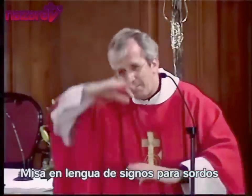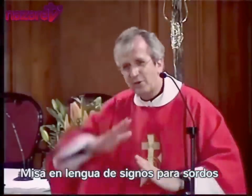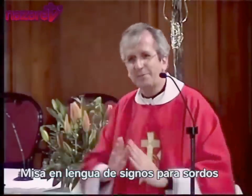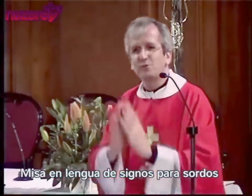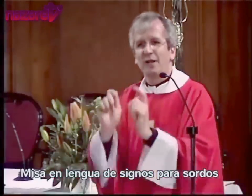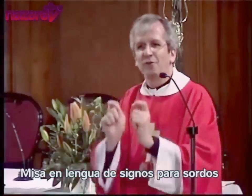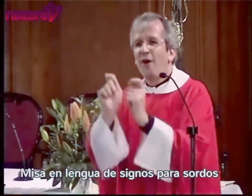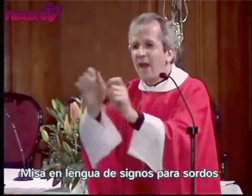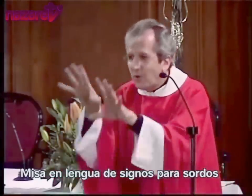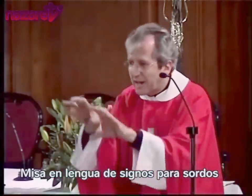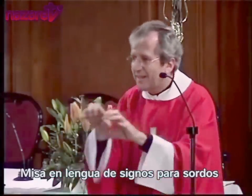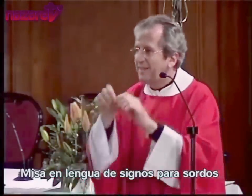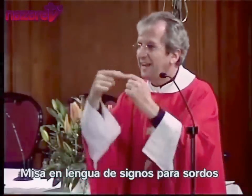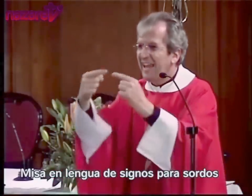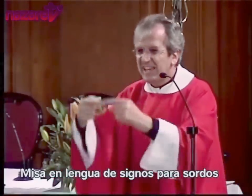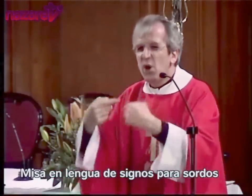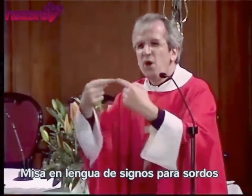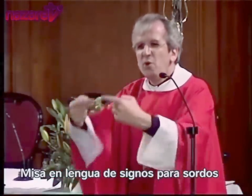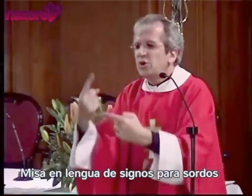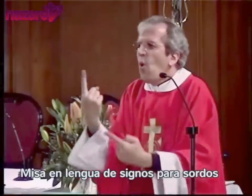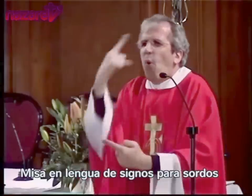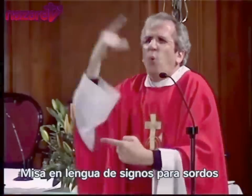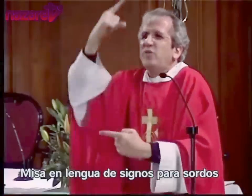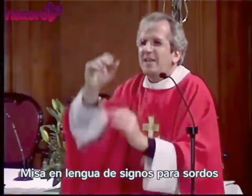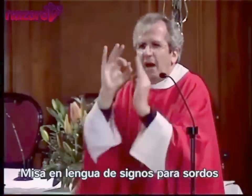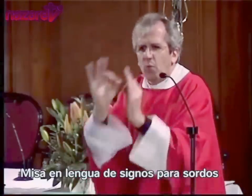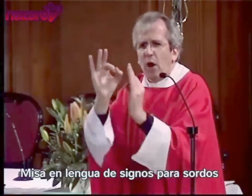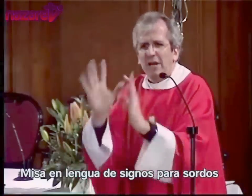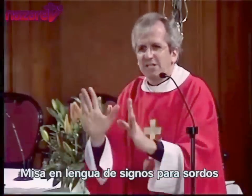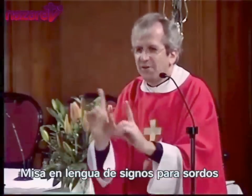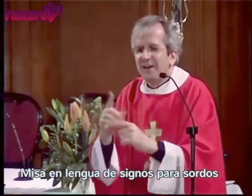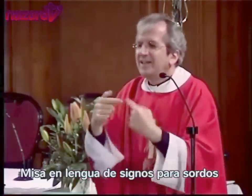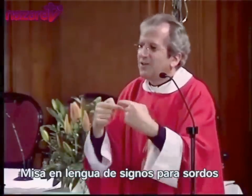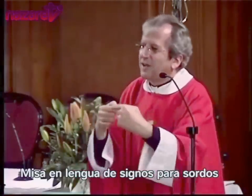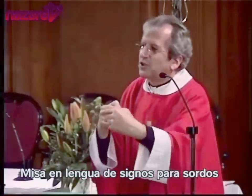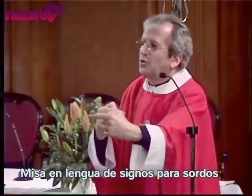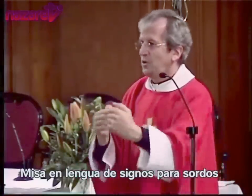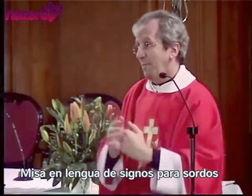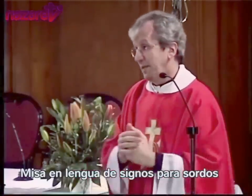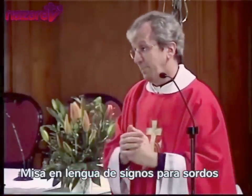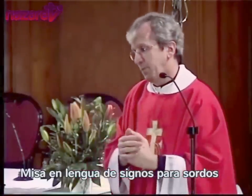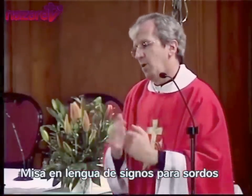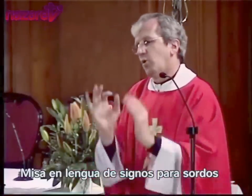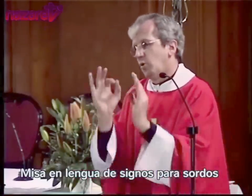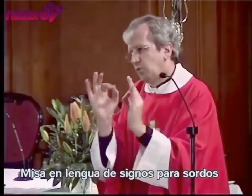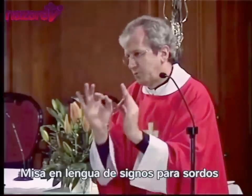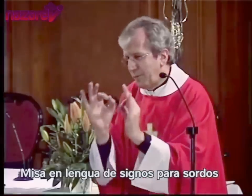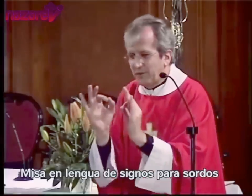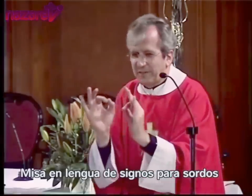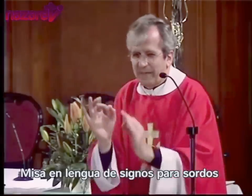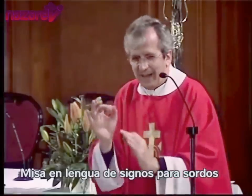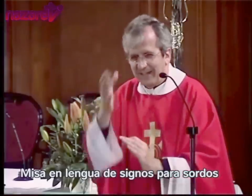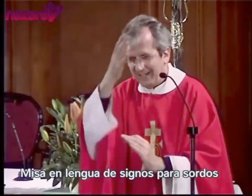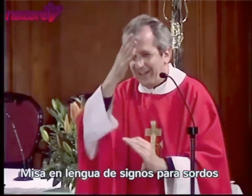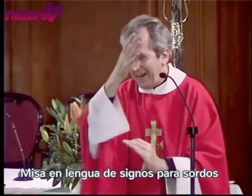se hace presente, os envío el Espíritu Santo, Él os hará entender. No es un día, una ocasión, sino que es continuamente. Con unos